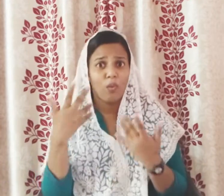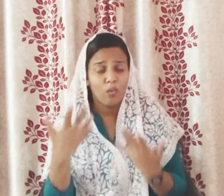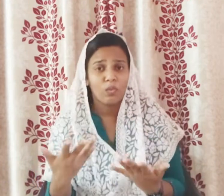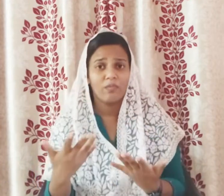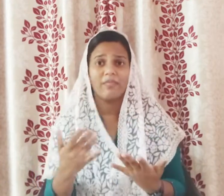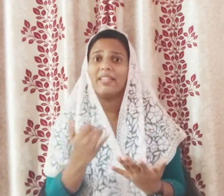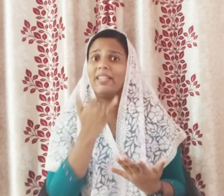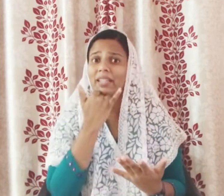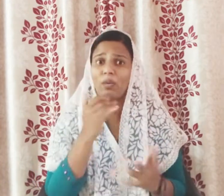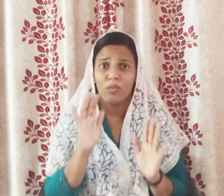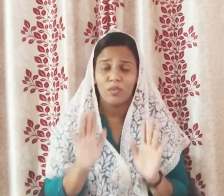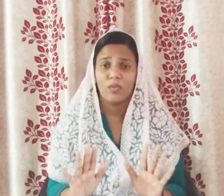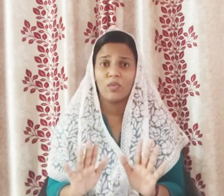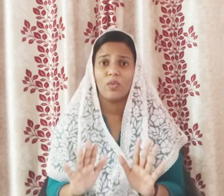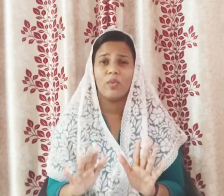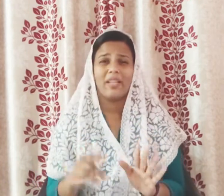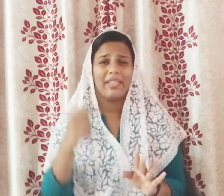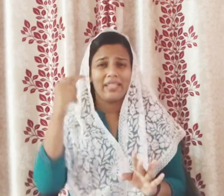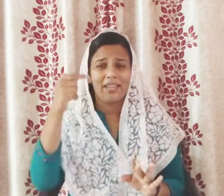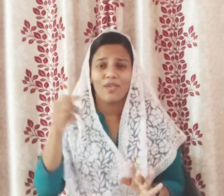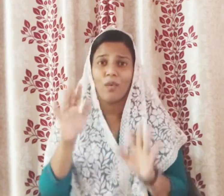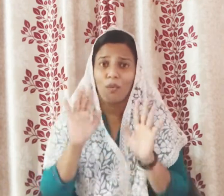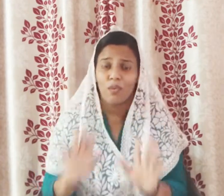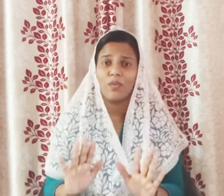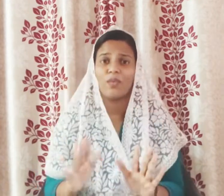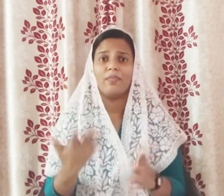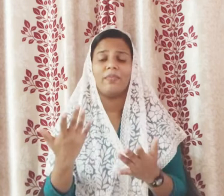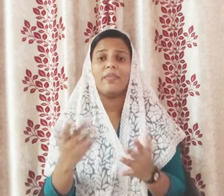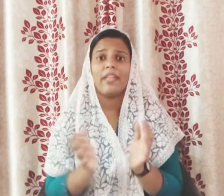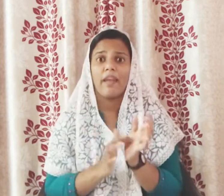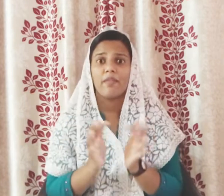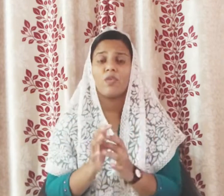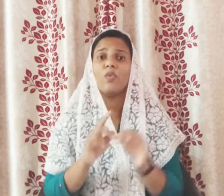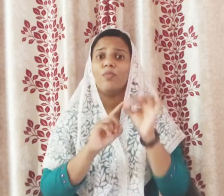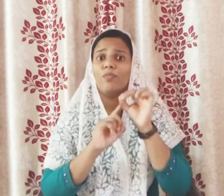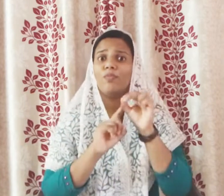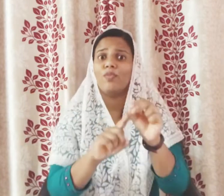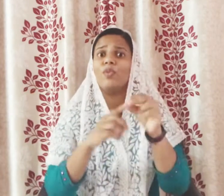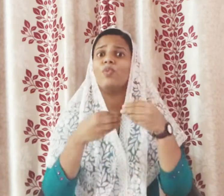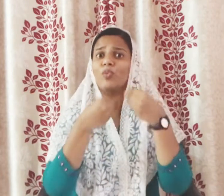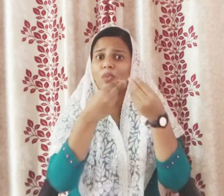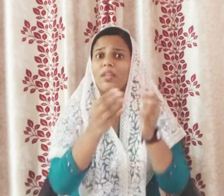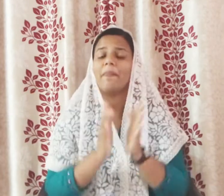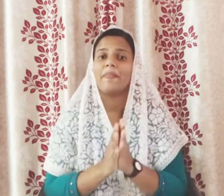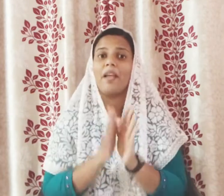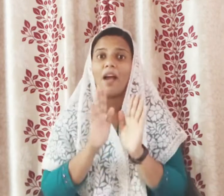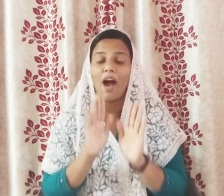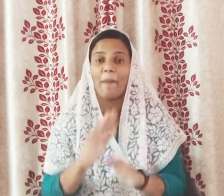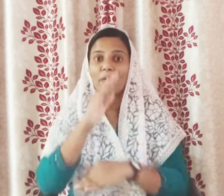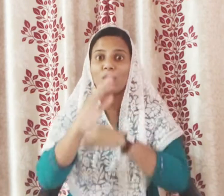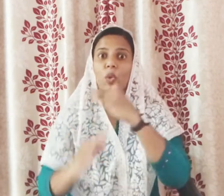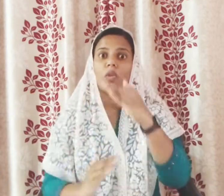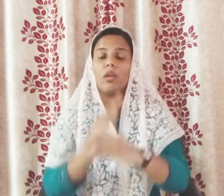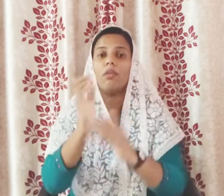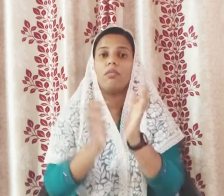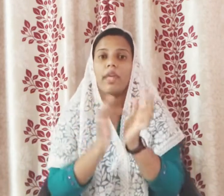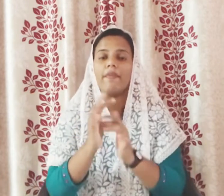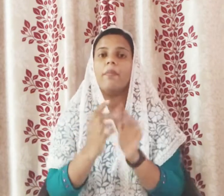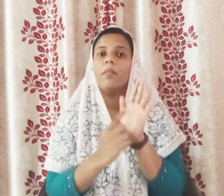മിസ്റ്റേക്കുകൾ വന്നിട്ടുണ്ടോ, എൻ്റെ ഭാഗത്ത് എന്തെങ്കിലും കുറവുകൾ വന്നിട്ടുണ്ടോ എന്ന് നമ്മൾ ചോദിക്കുമ്പോൾ സ്വർഗത്തിലെ ദൈവം നമുക്ക് കാണിച്ചു തരും,